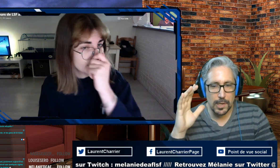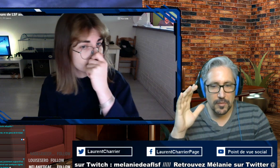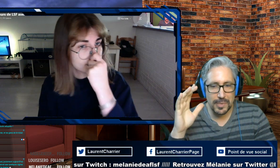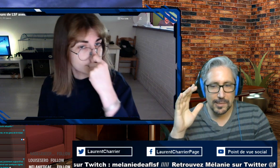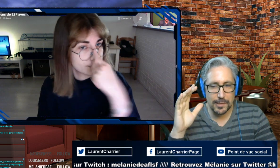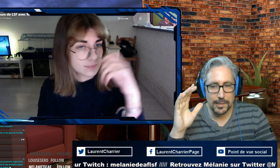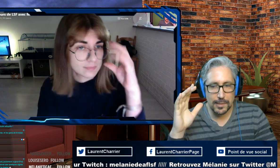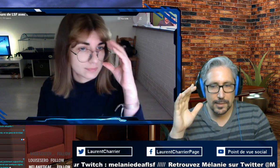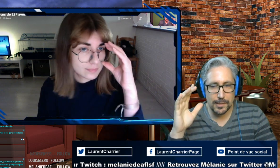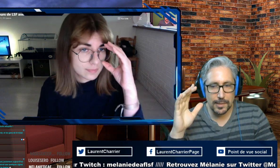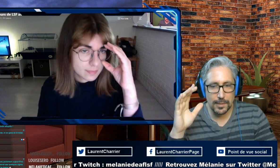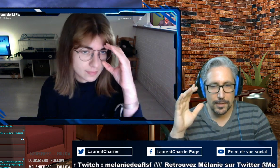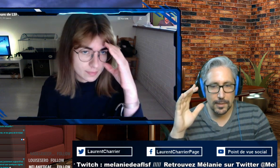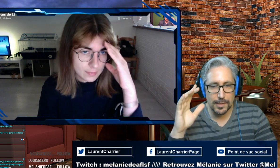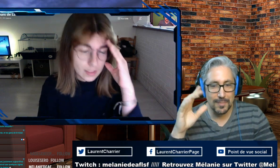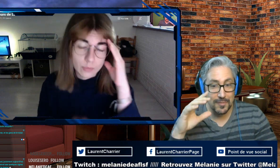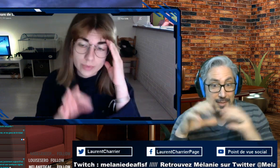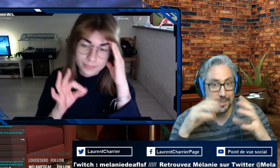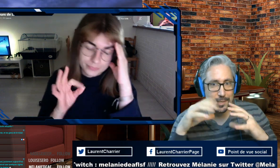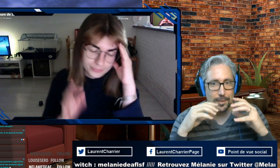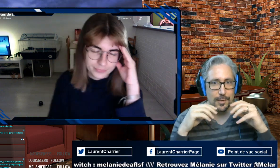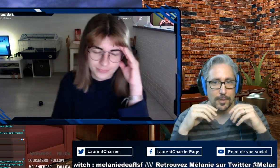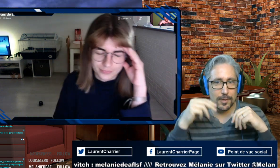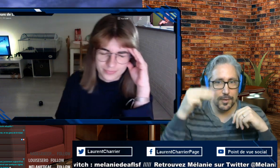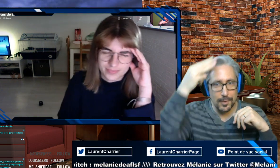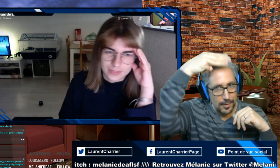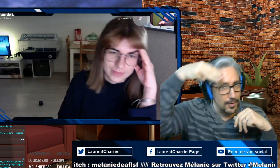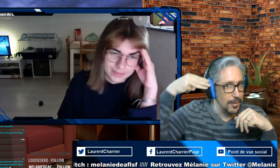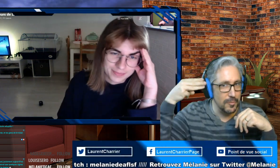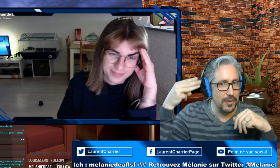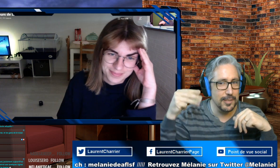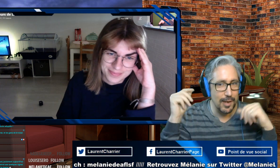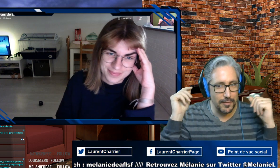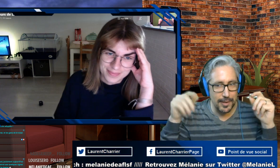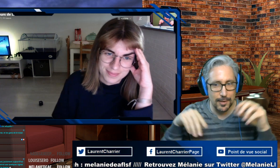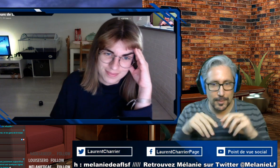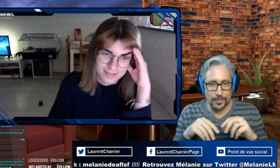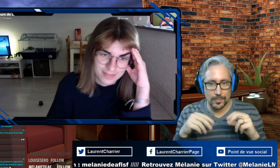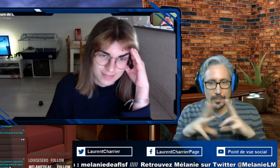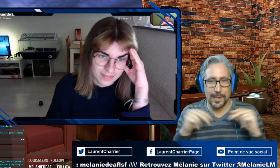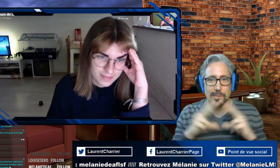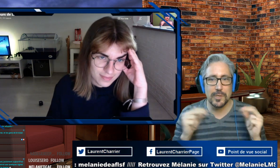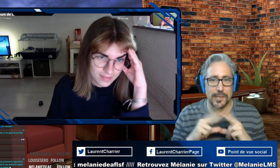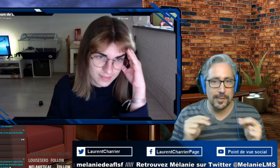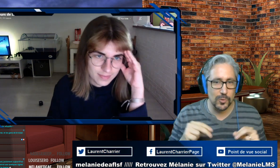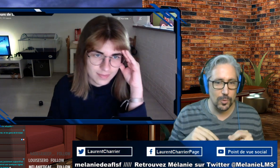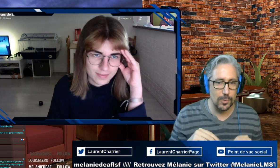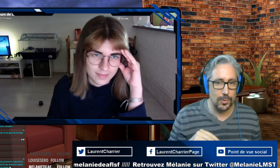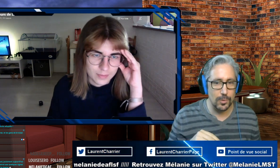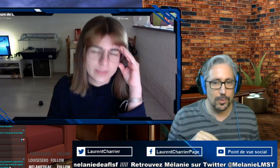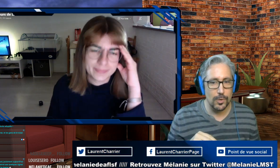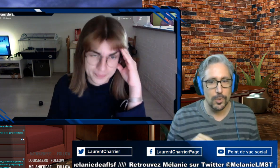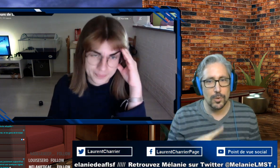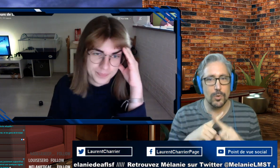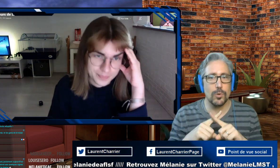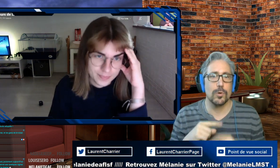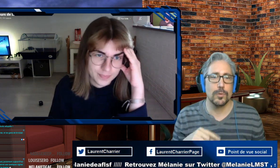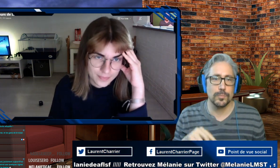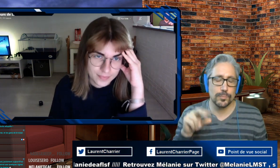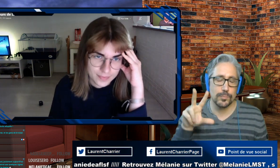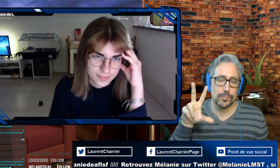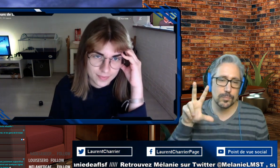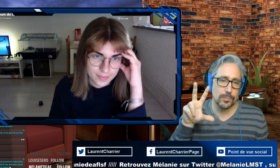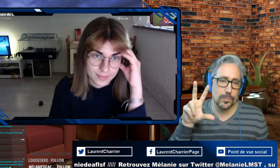Le code LFPC, c'est Dame Fanny. Fanny l'avait expliqué sur